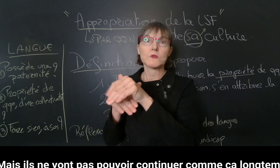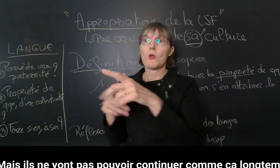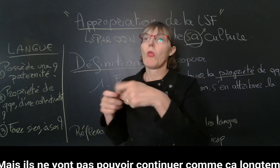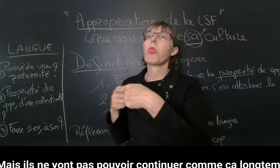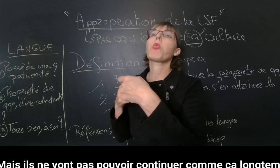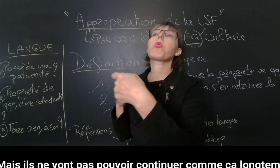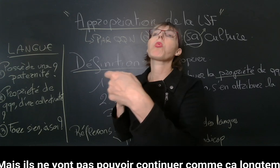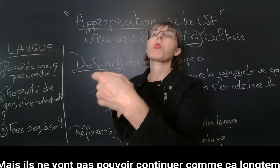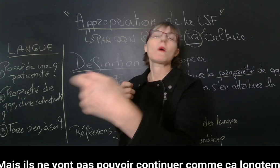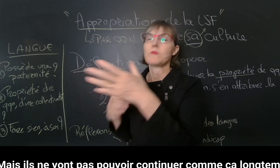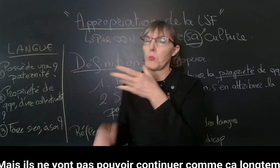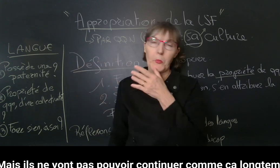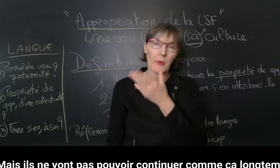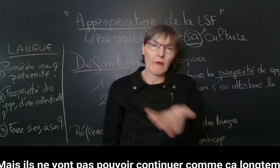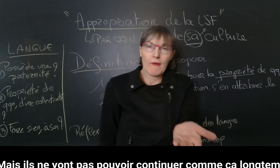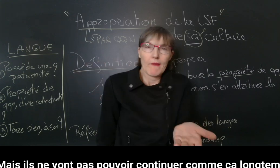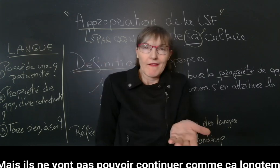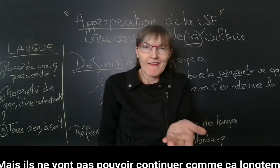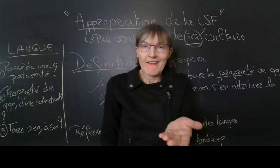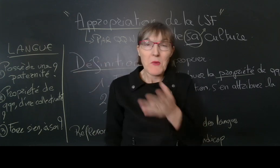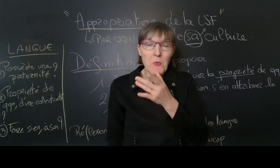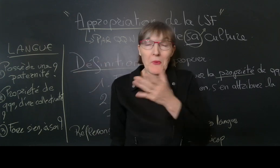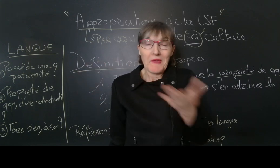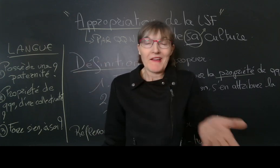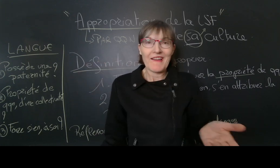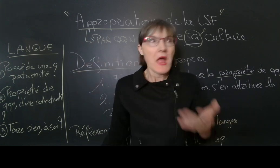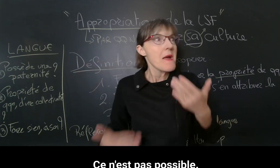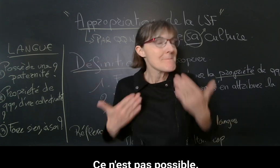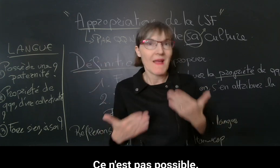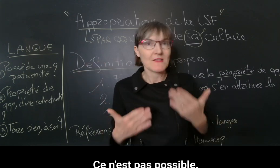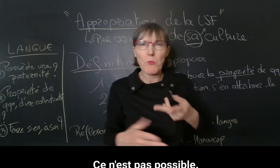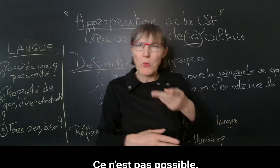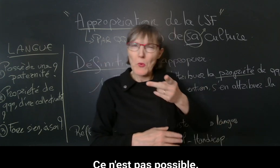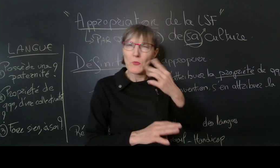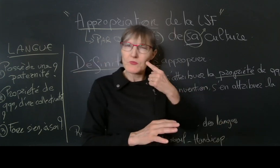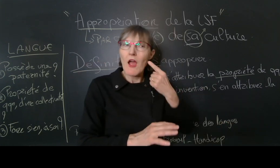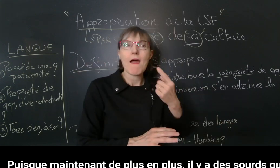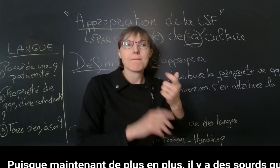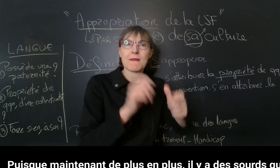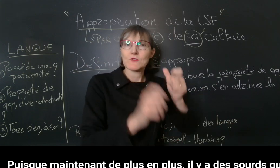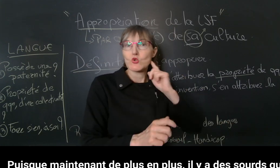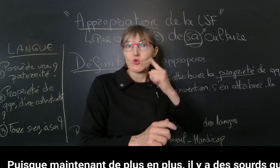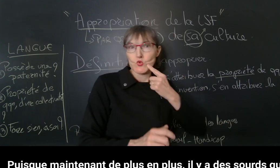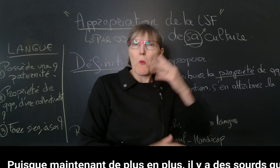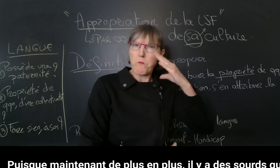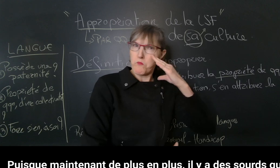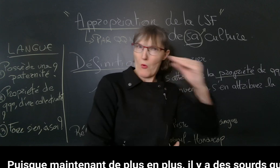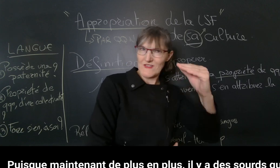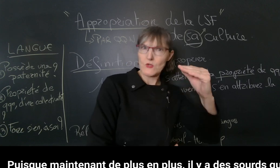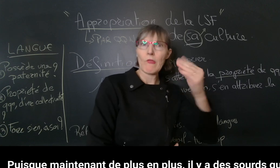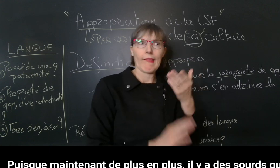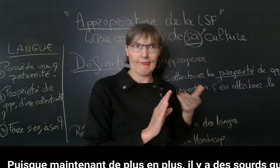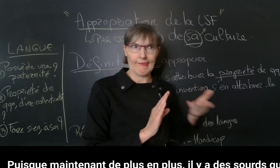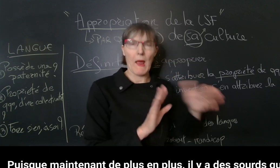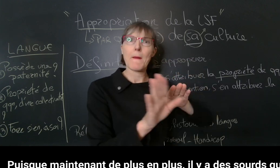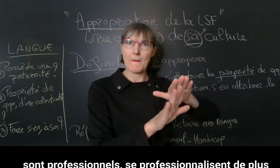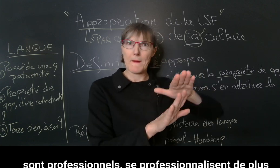ils vont pas pouvoir continuer comme ça longtemps c'est pas possible puisque maintenant de plus en plus il ya des sourds qui sont